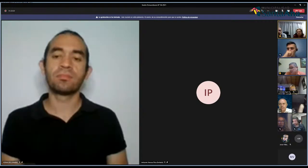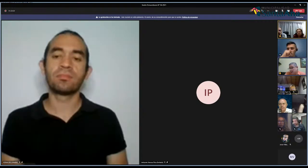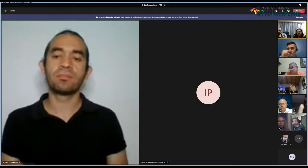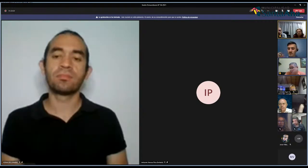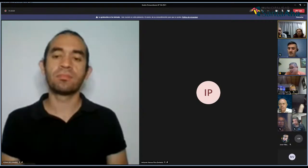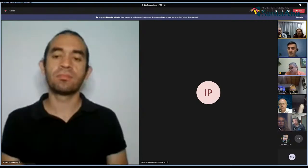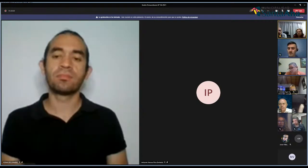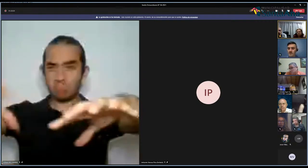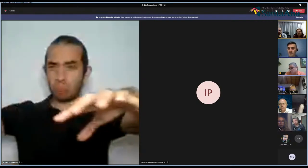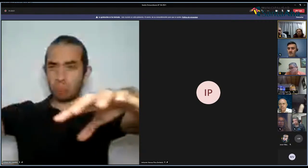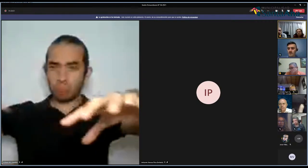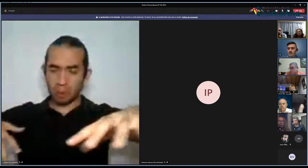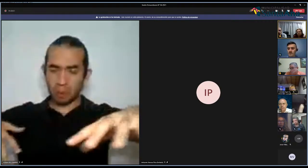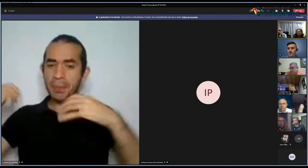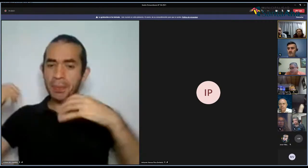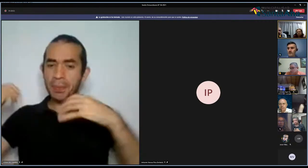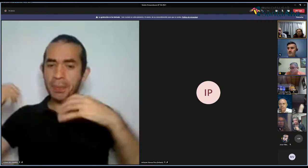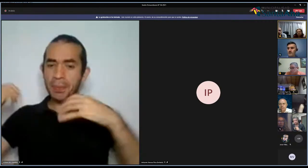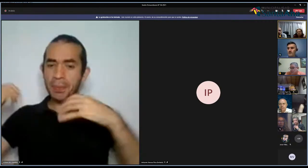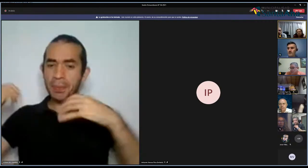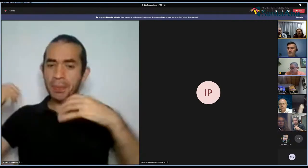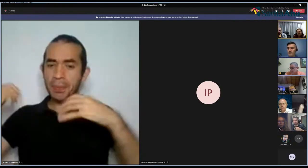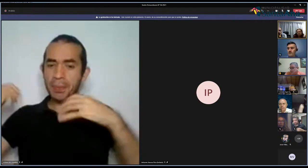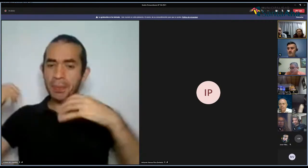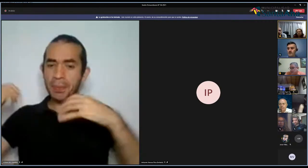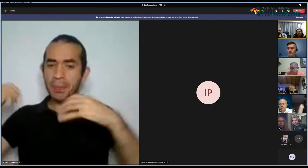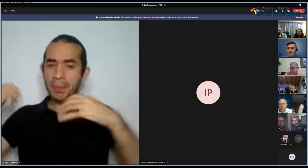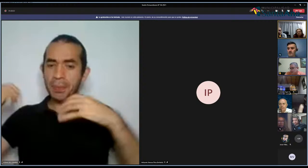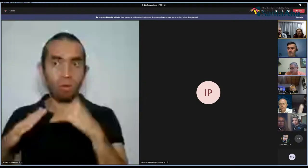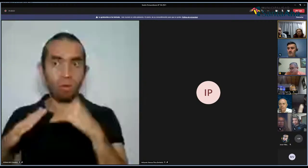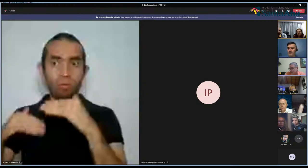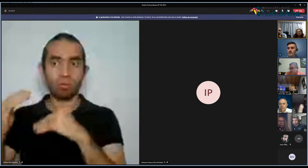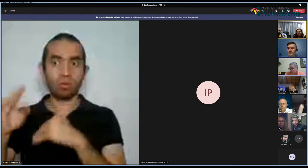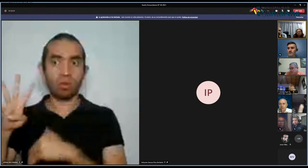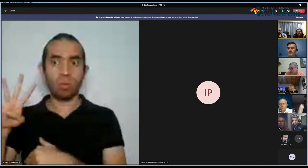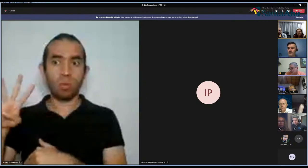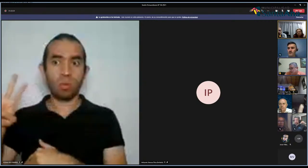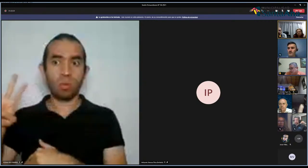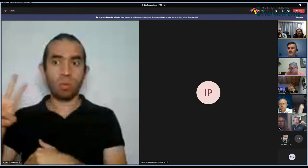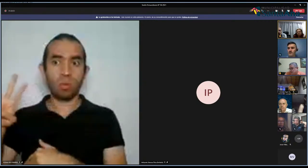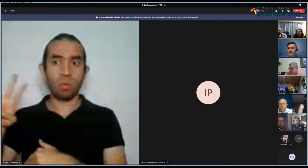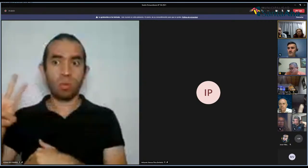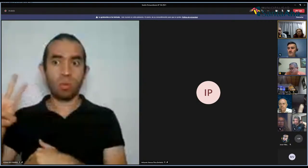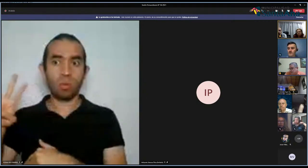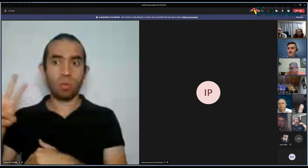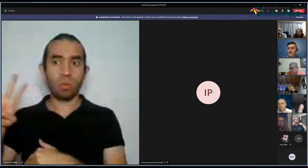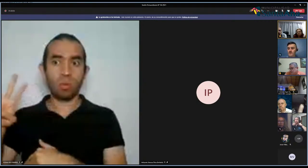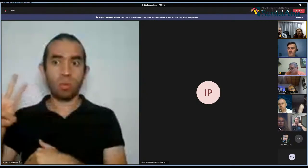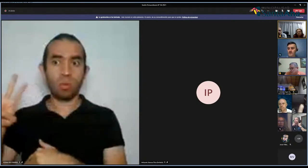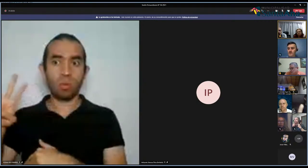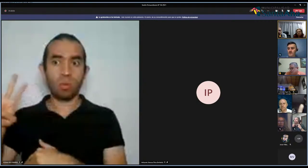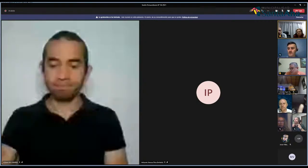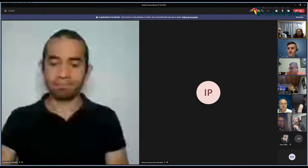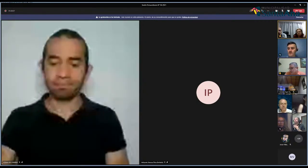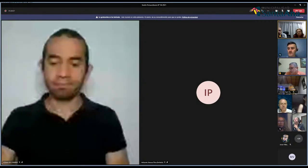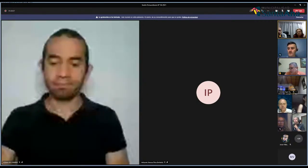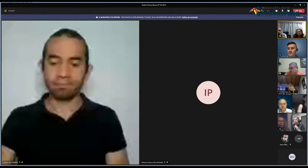actuales y no son sólo esas construcciones de hace 40 años las que las que están construidas